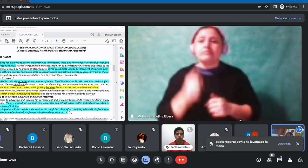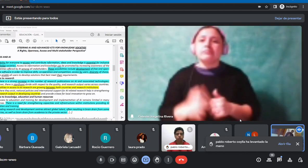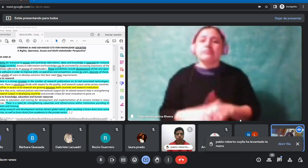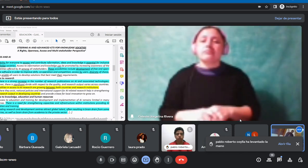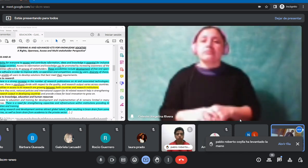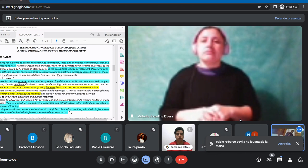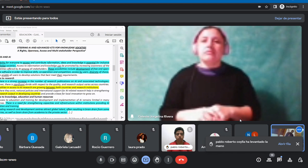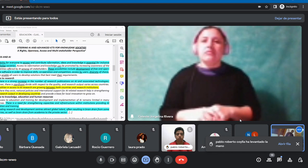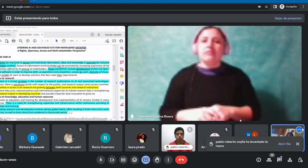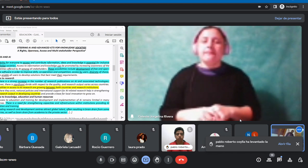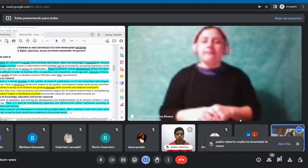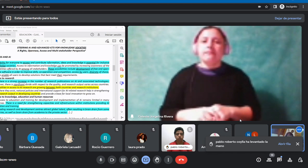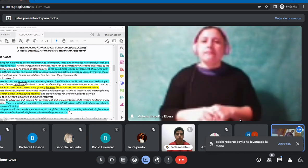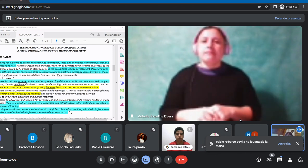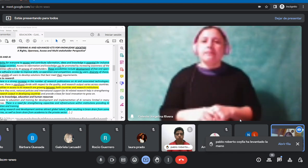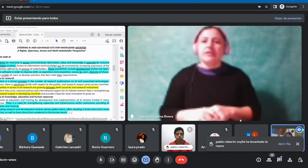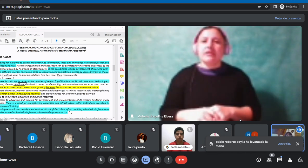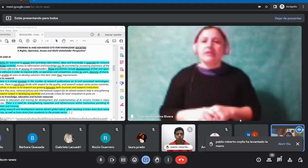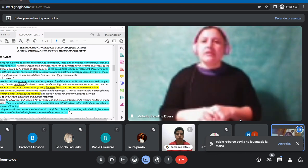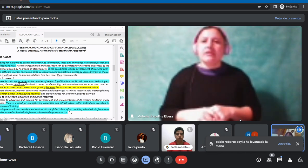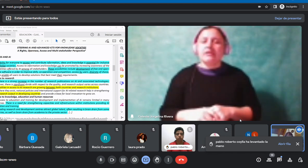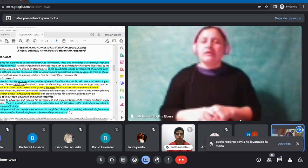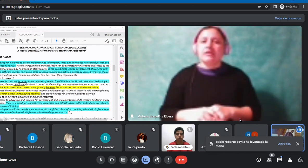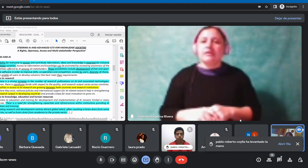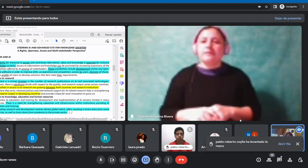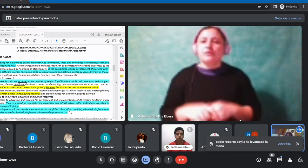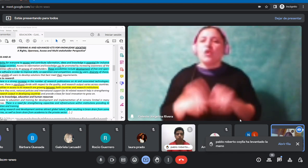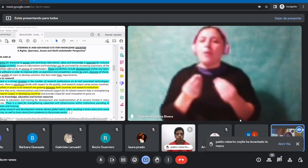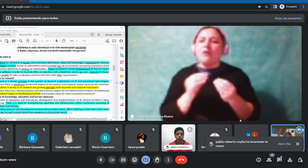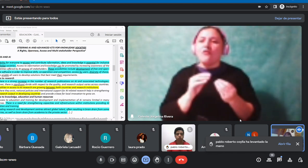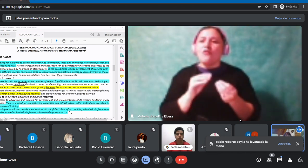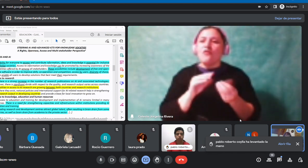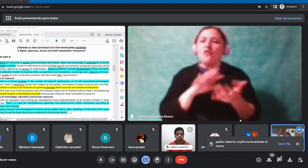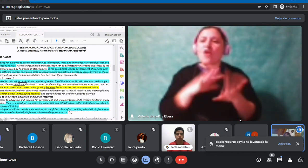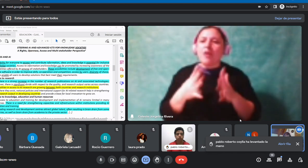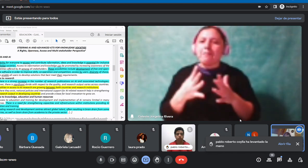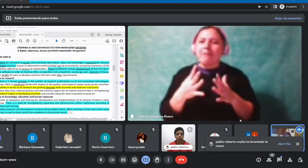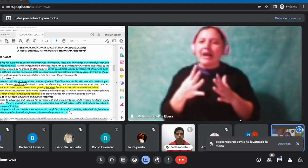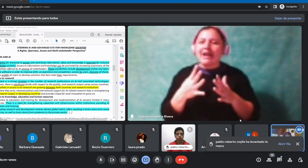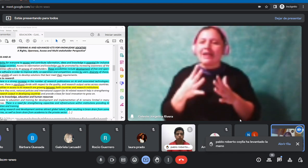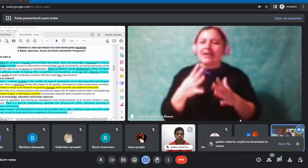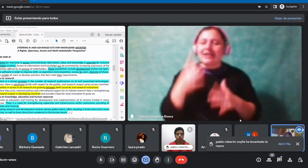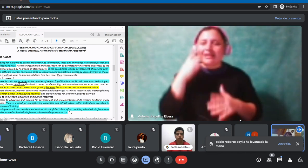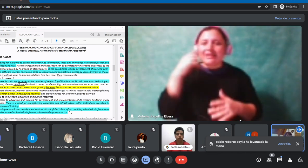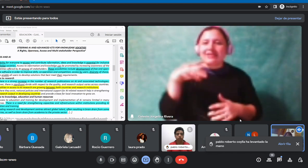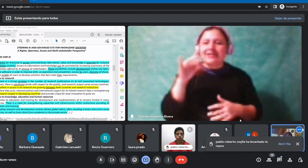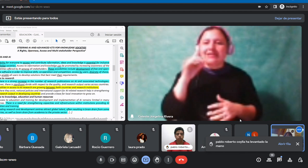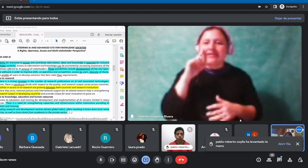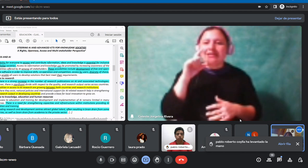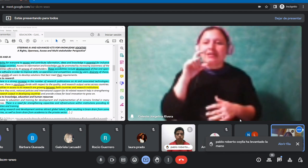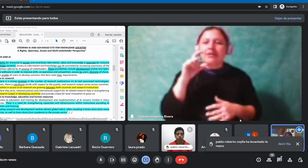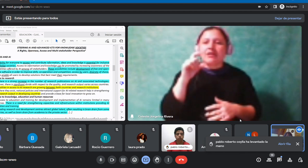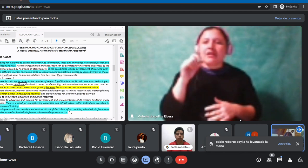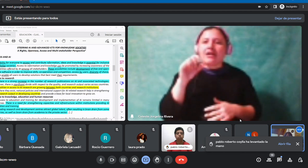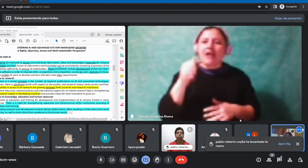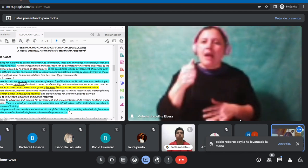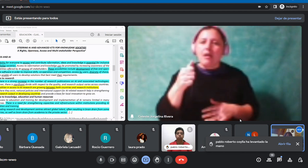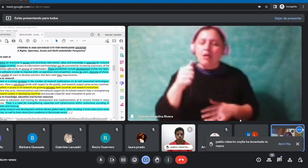es, o sea, indica posesión. También le dicen adjetivo posesivo, ¿sí?